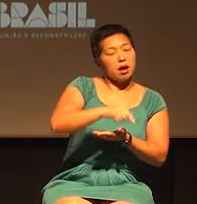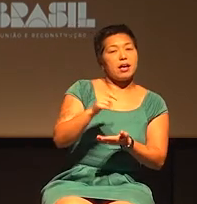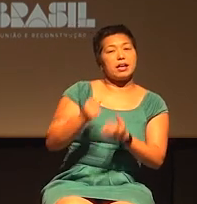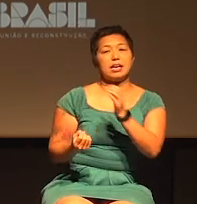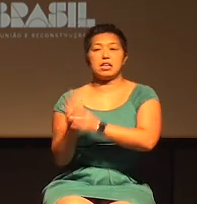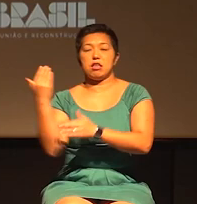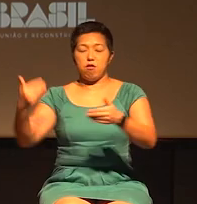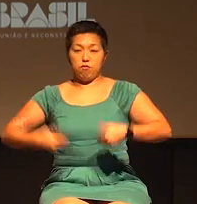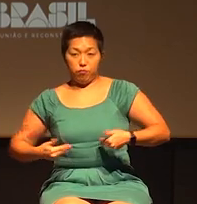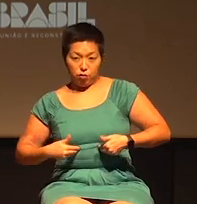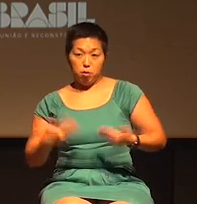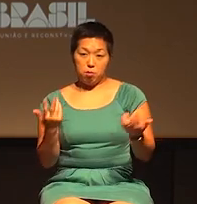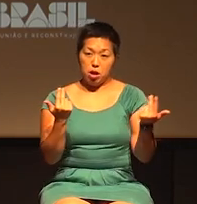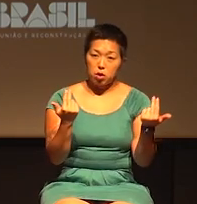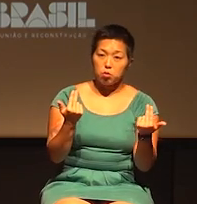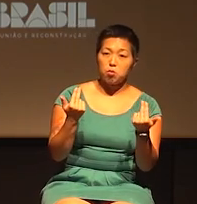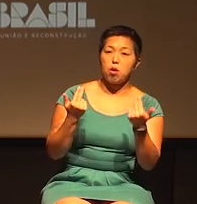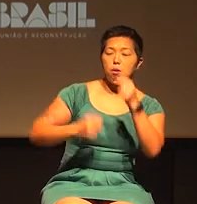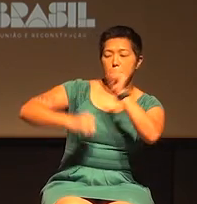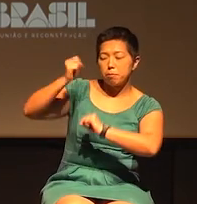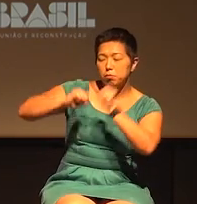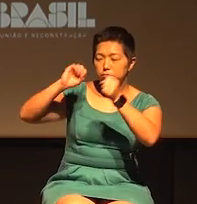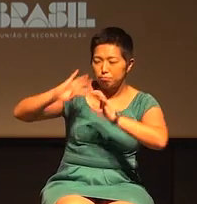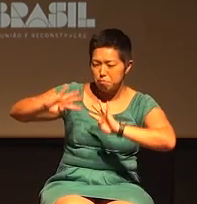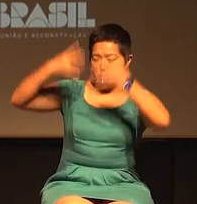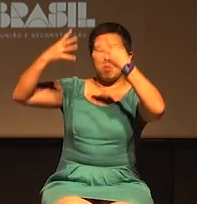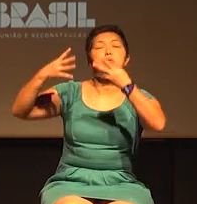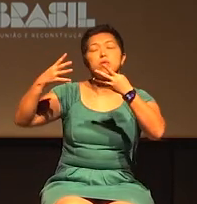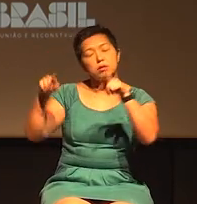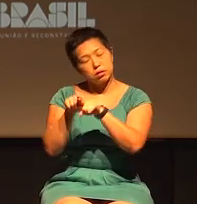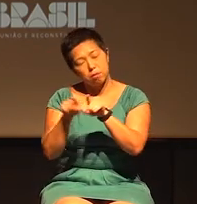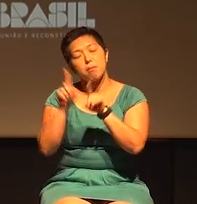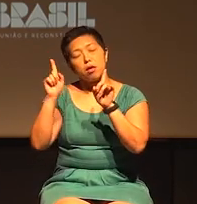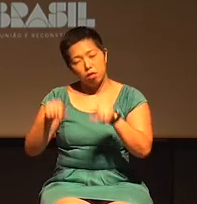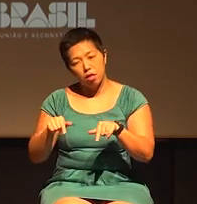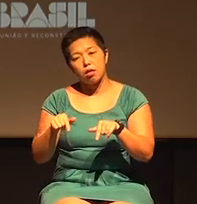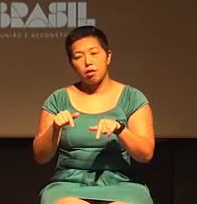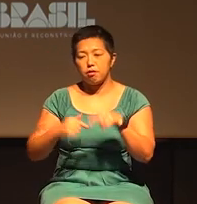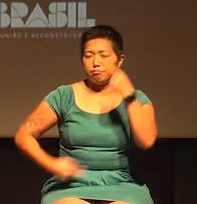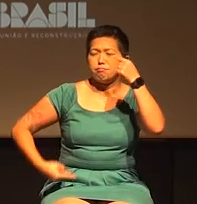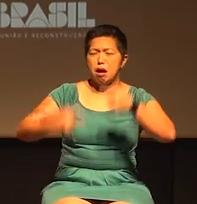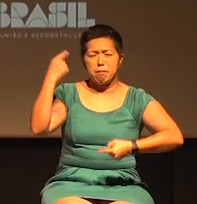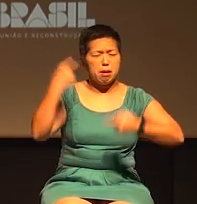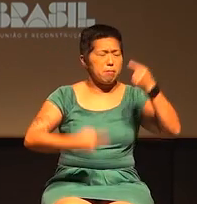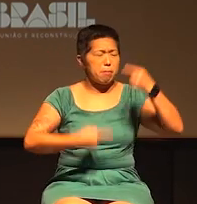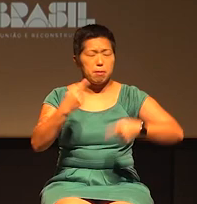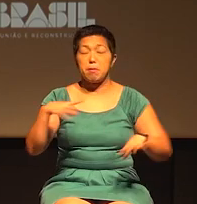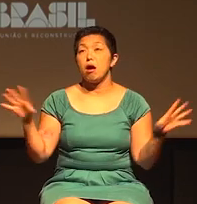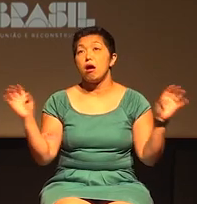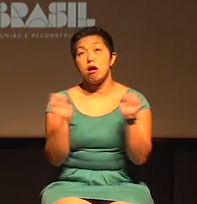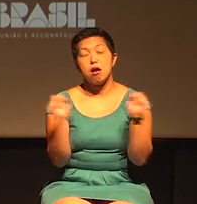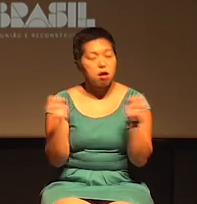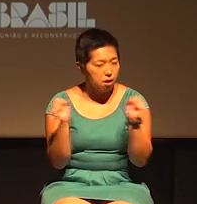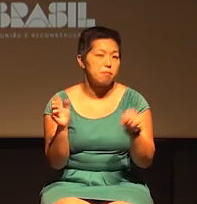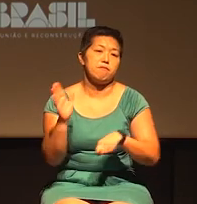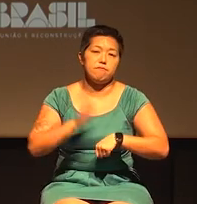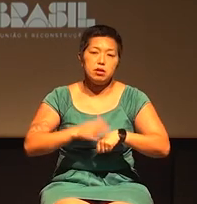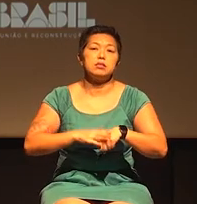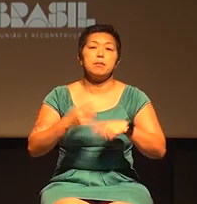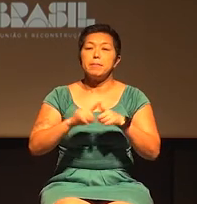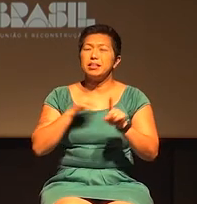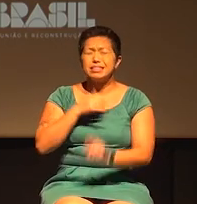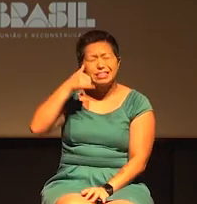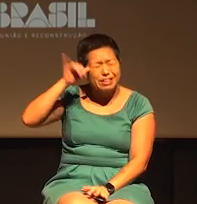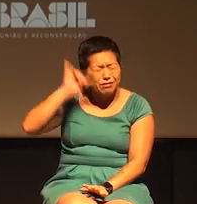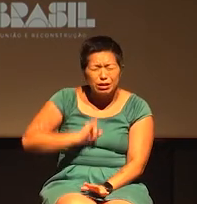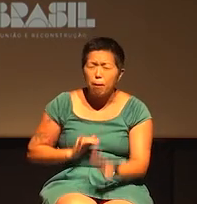então é a mesma coisa dos ultraprocessados né então enfim também é um grande debate a gente adora fazer e a gente tenta evitar